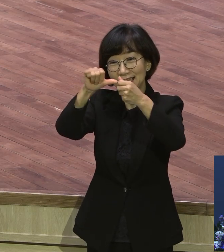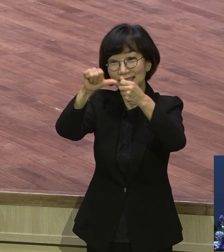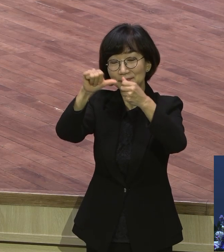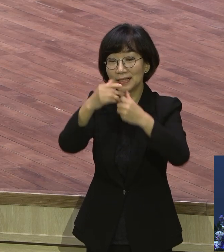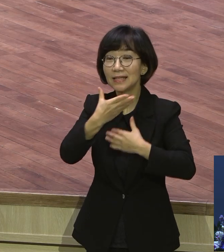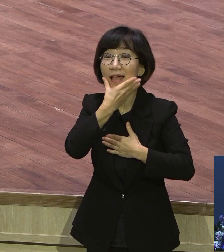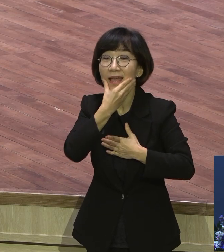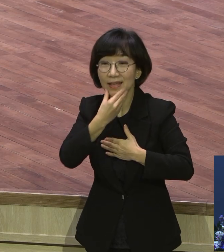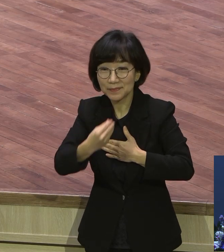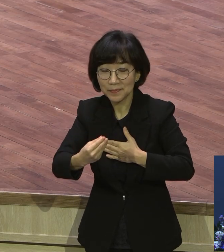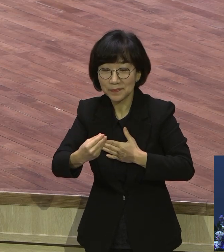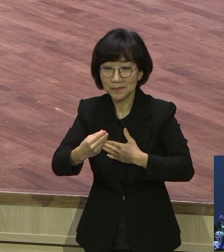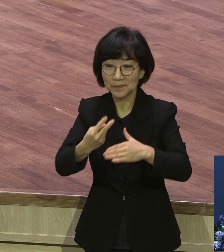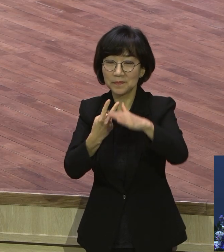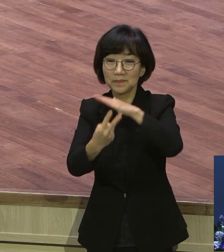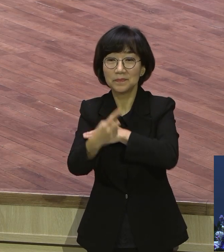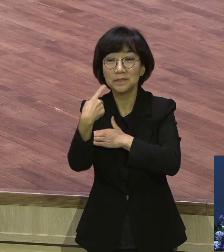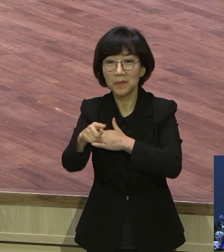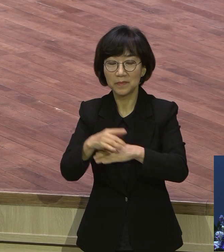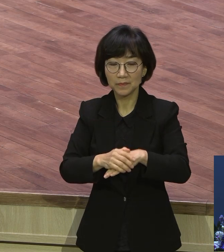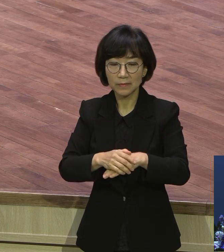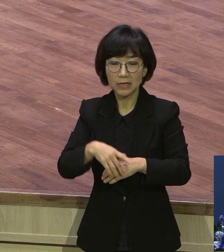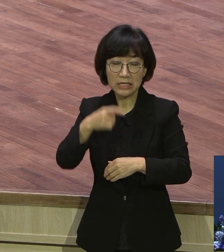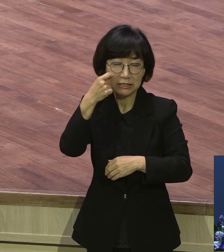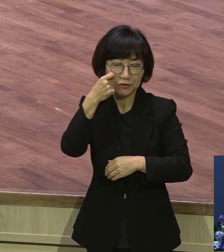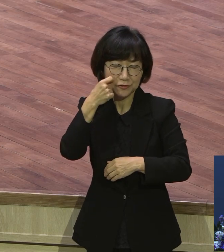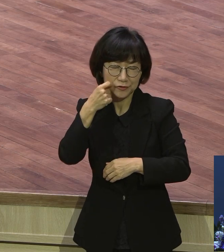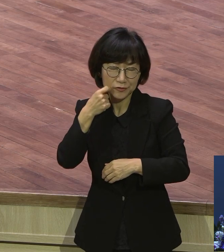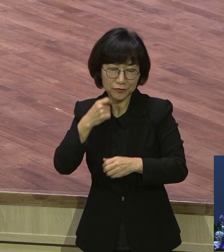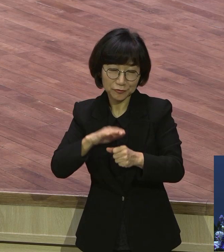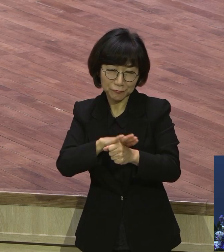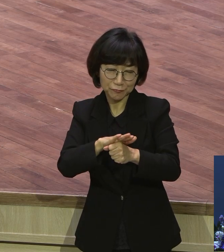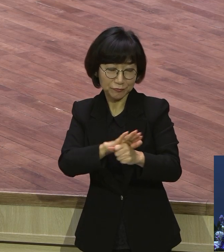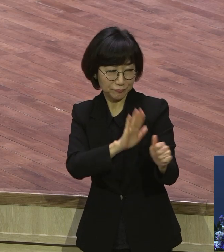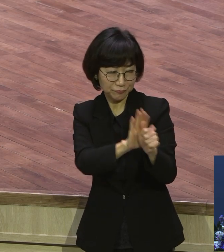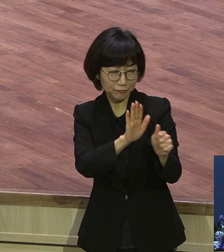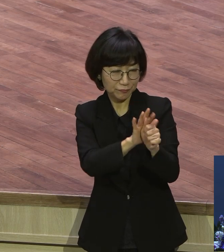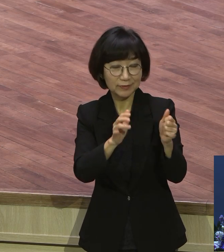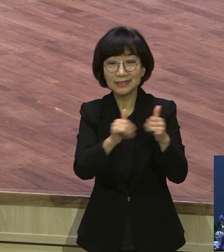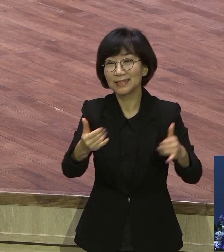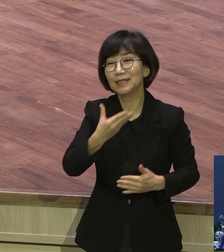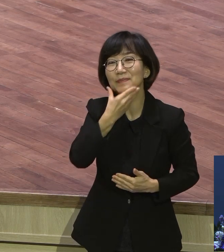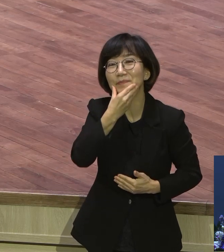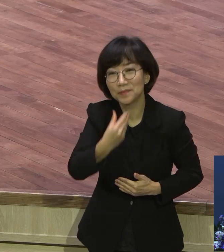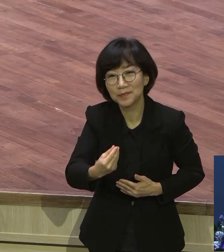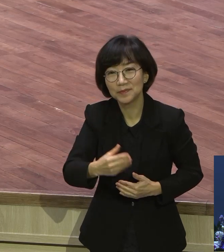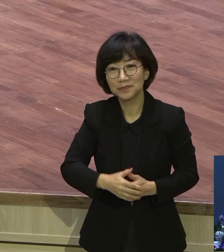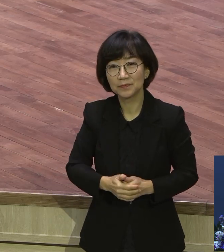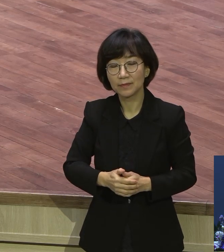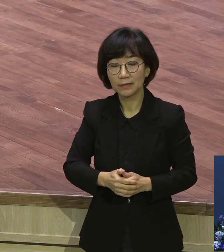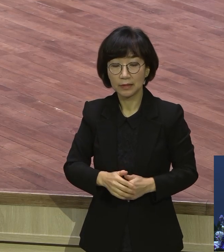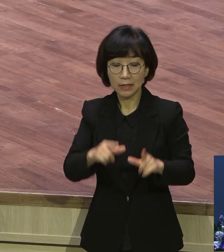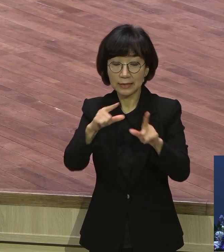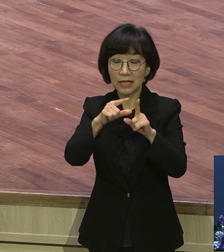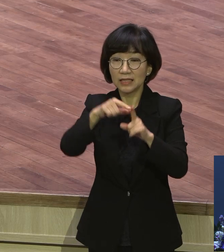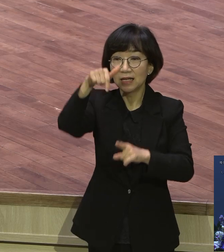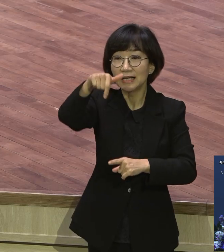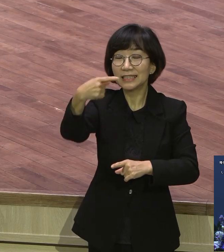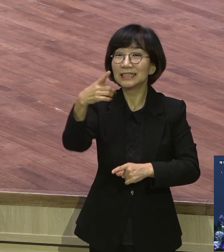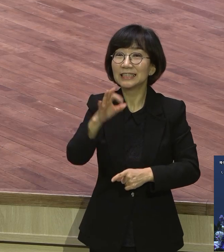행복 이 비전은 극률이 여기는 자의 복이다 극률이라는 말은